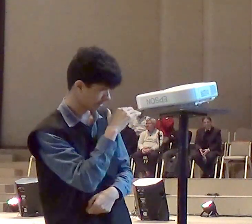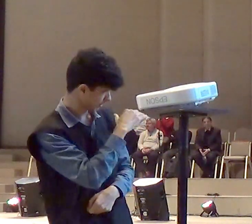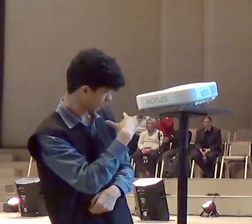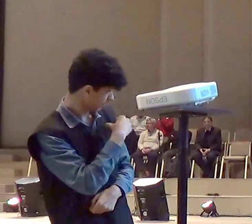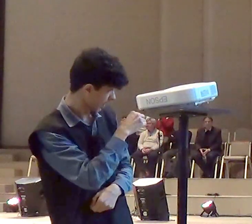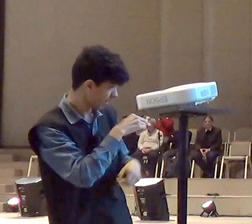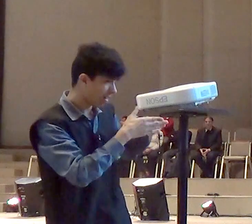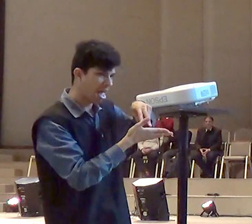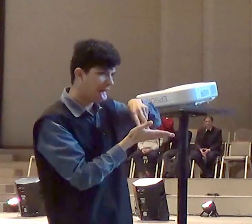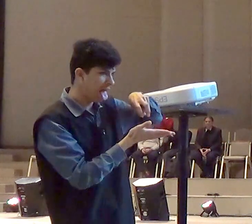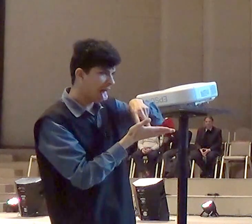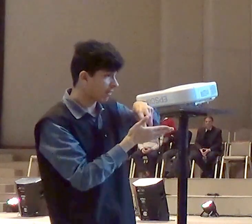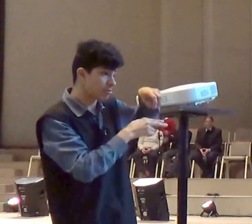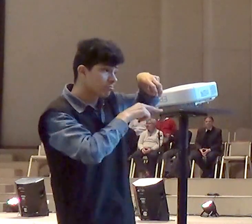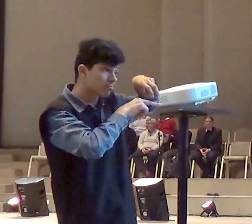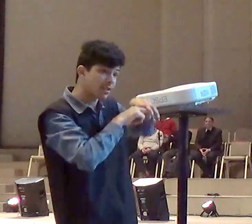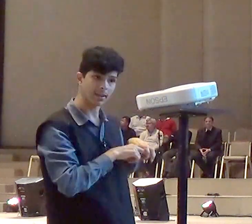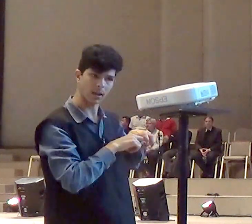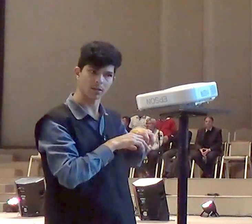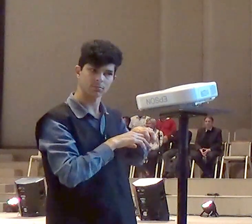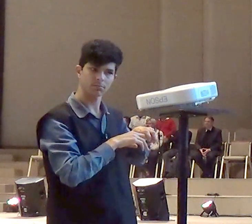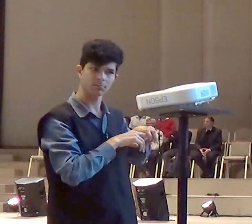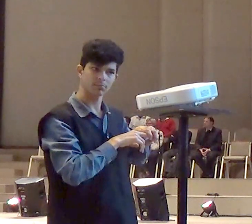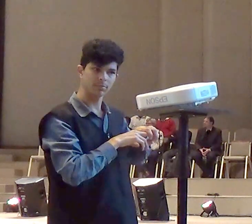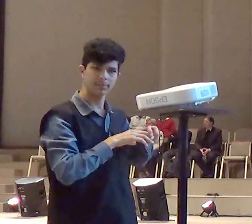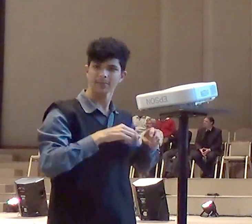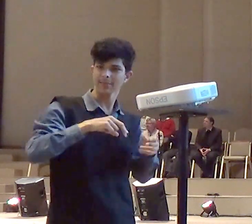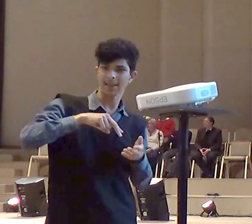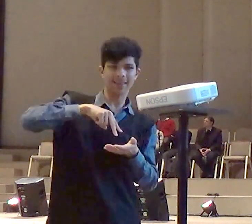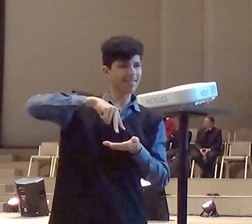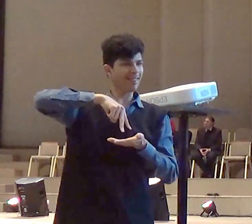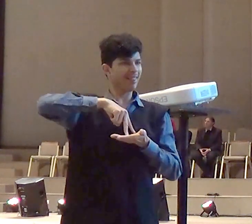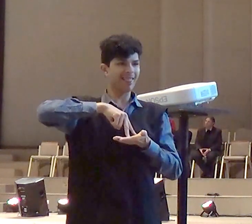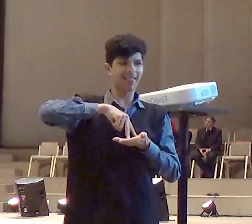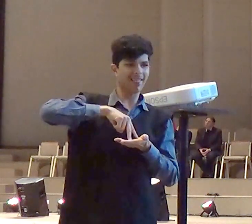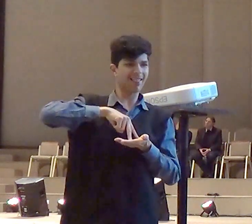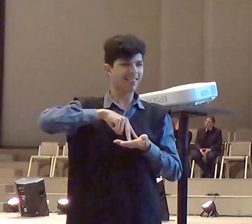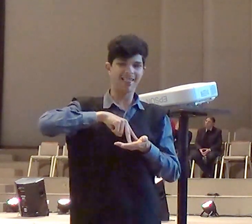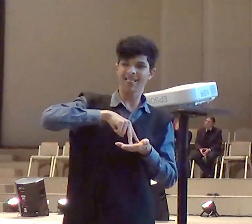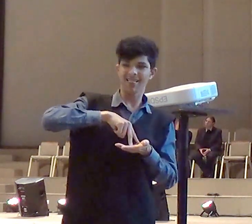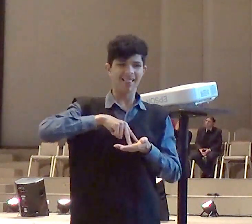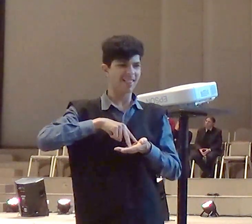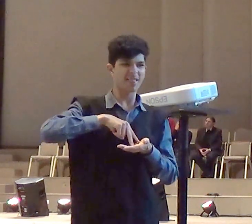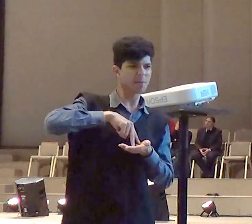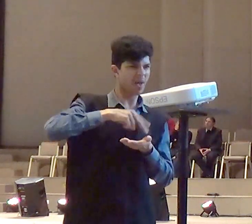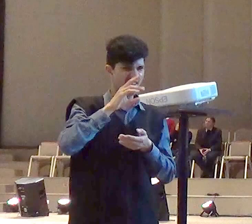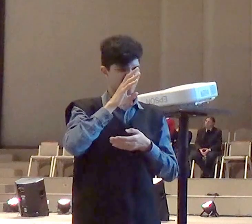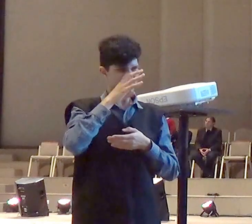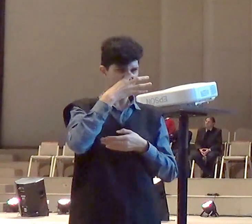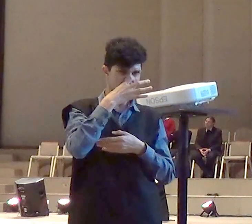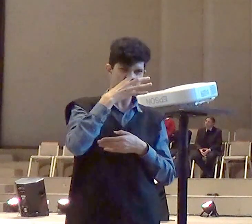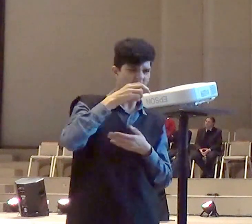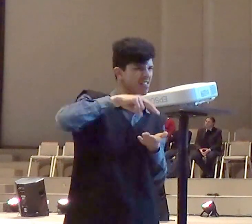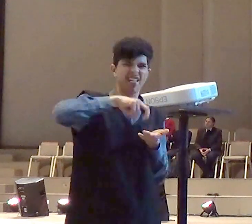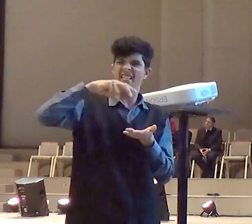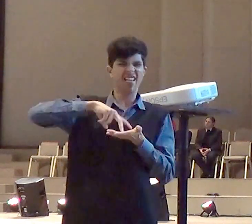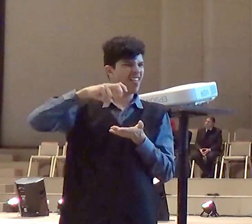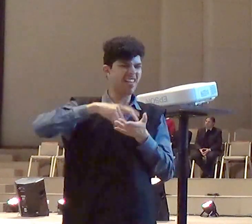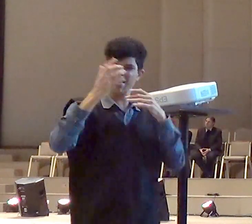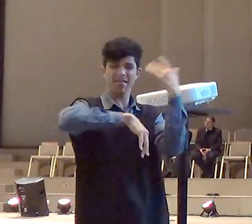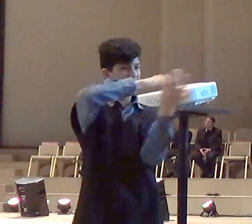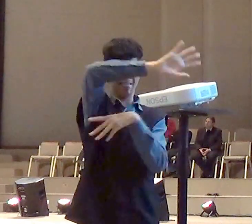senta que tá na hora de comer e o filhinho tava lá em cima do caldeirão de pé cantar rolando brincando